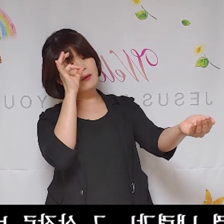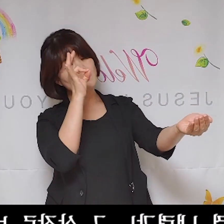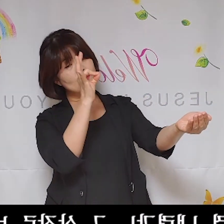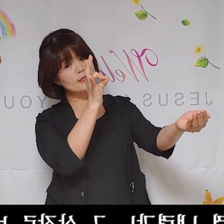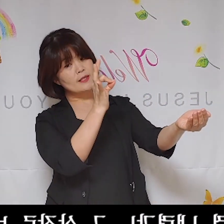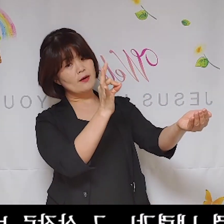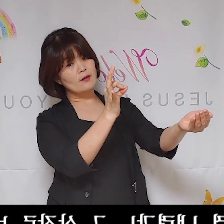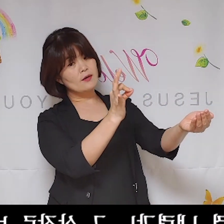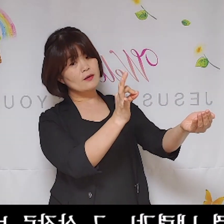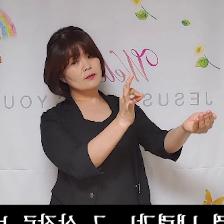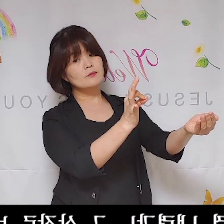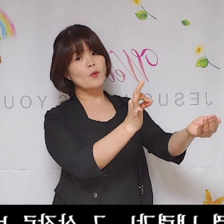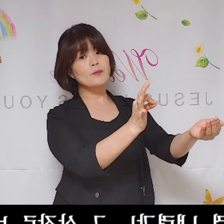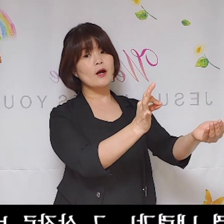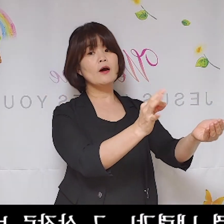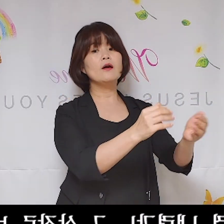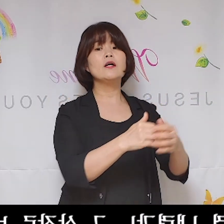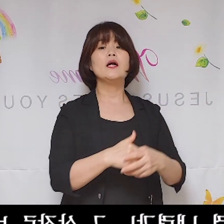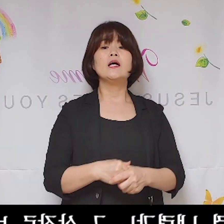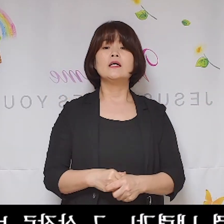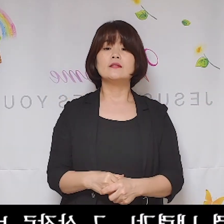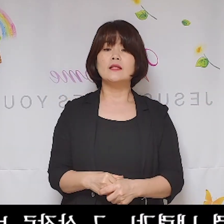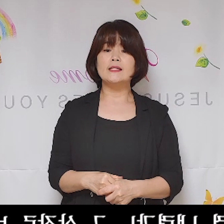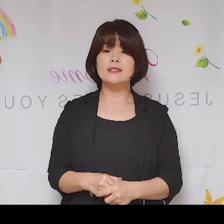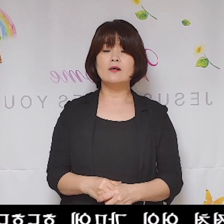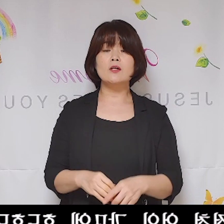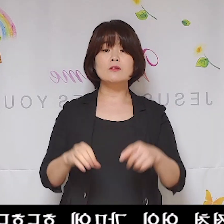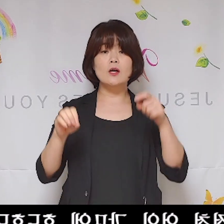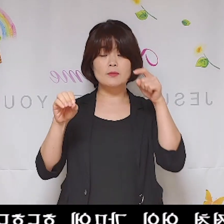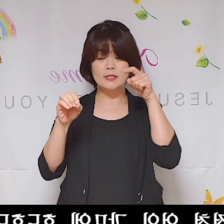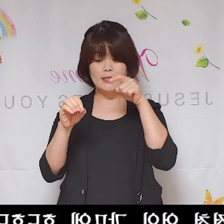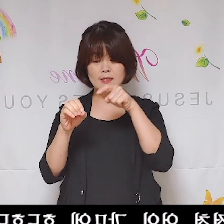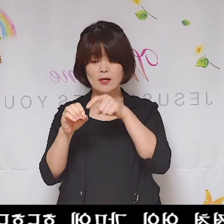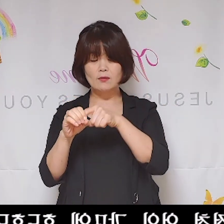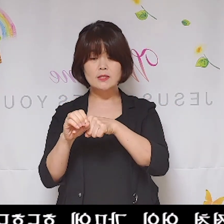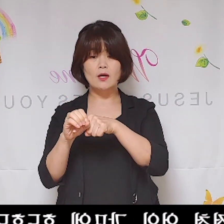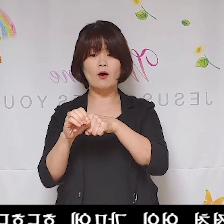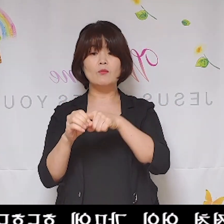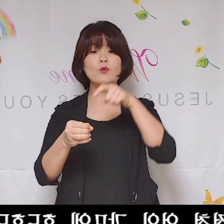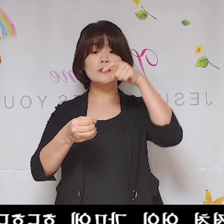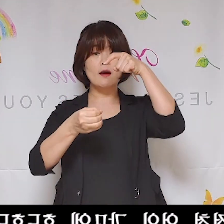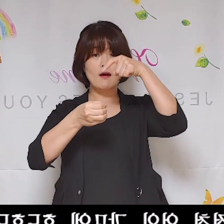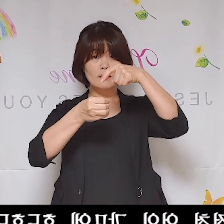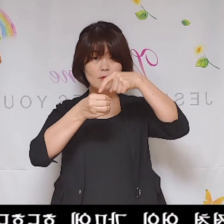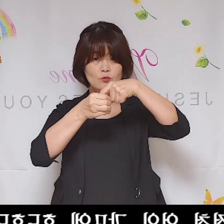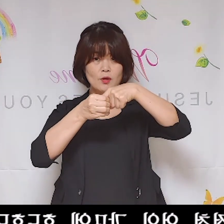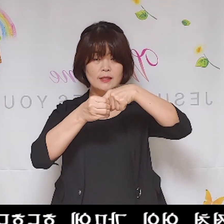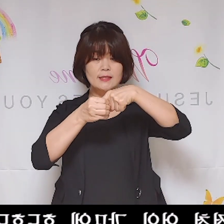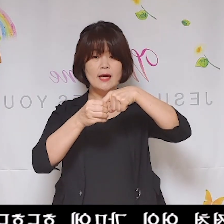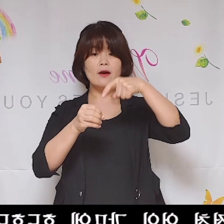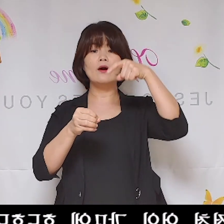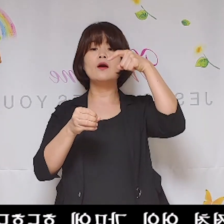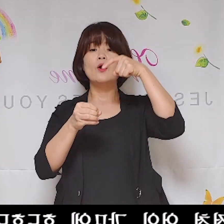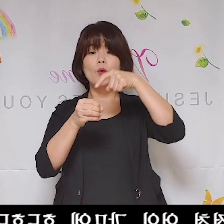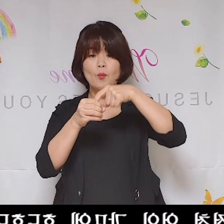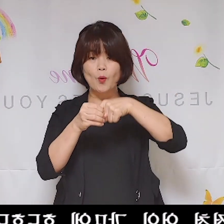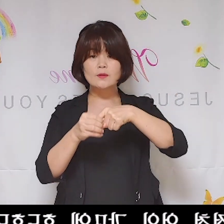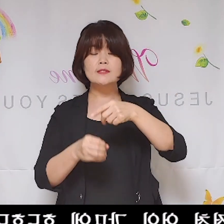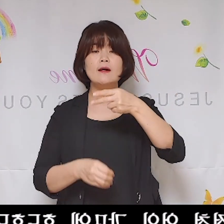바라보고 있어요. 보며 다시요. 정처 없이 정처 목적 구멍에 넣으세요.